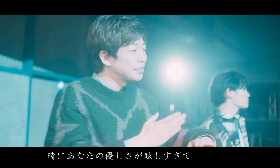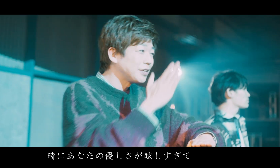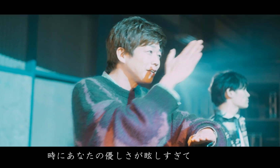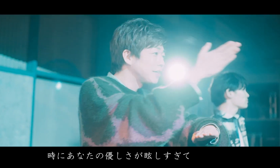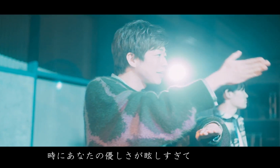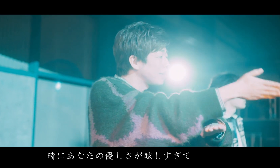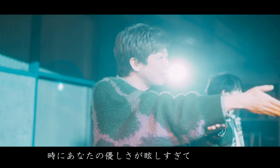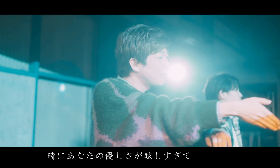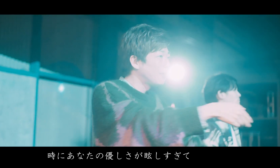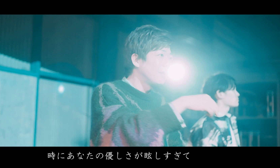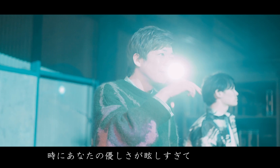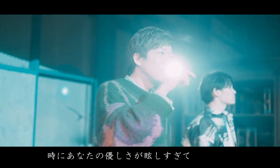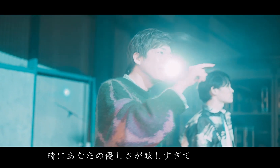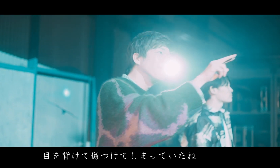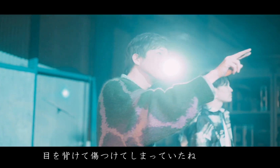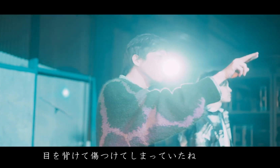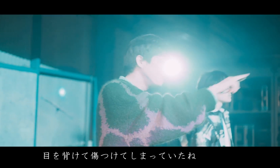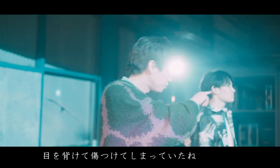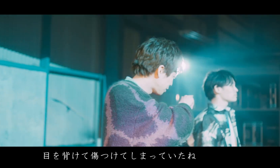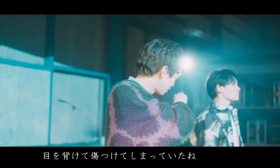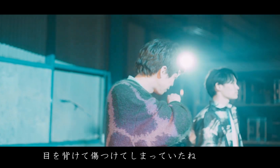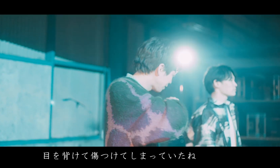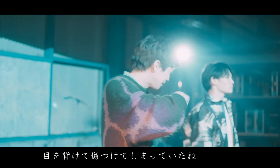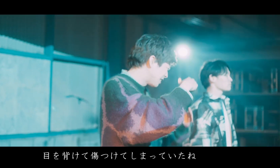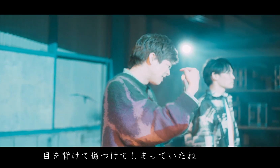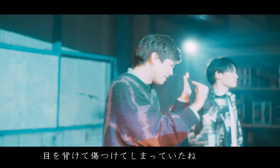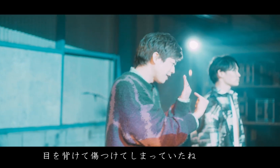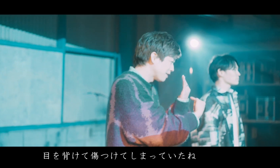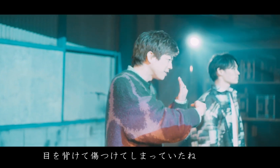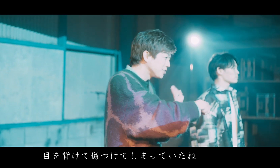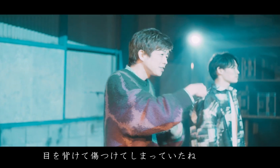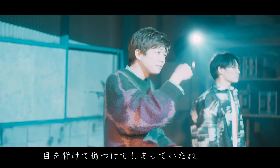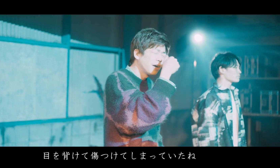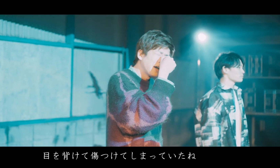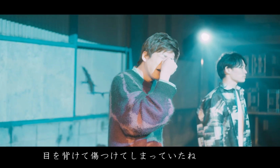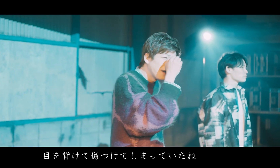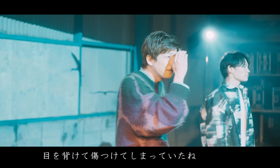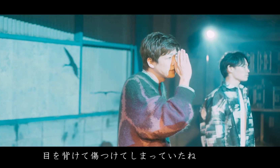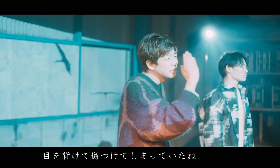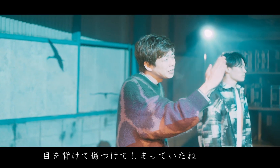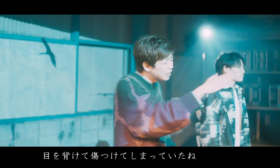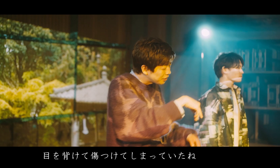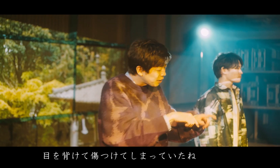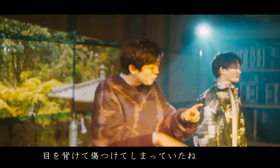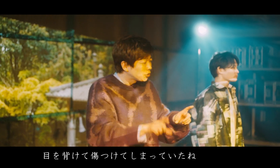ぎて、目を背けて傷つけてしまっていたね。も